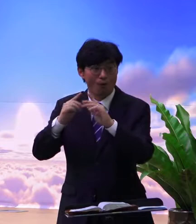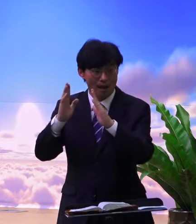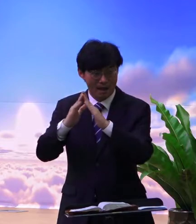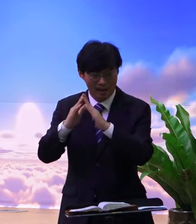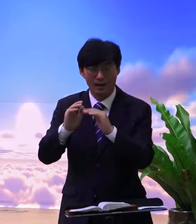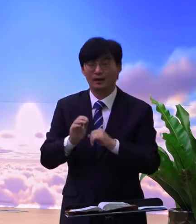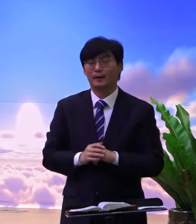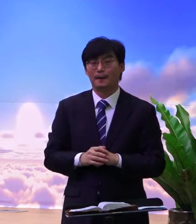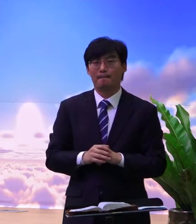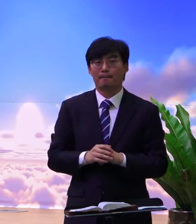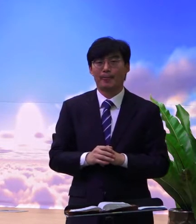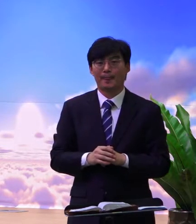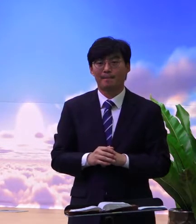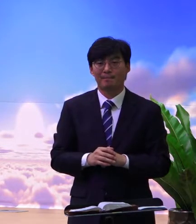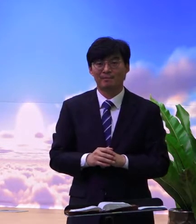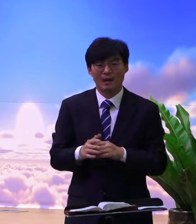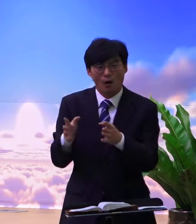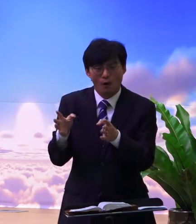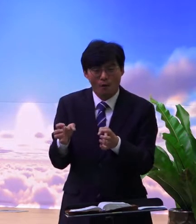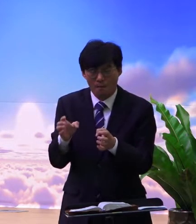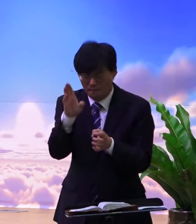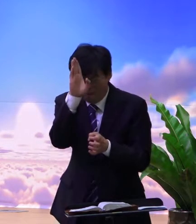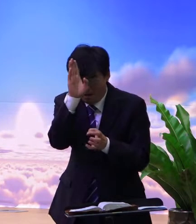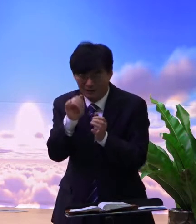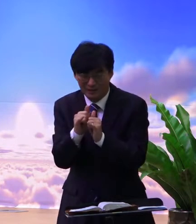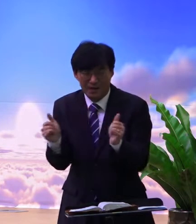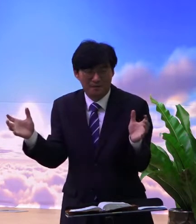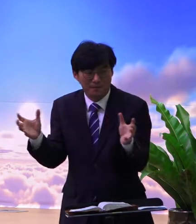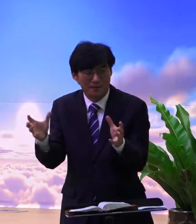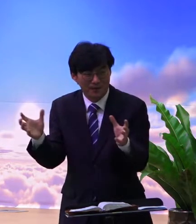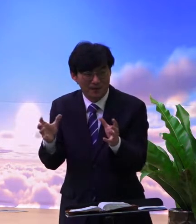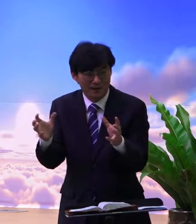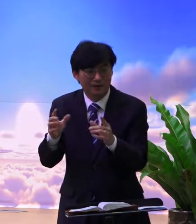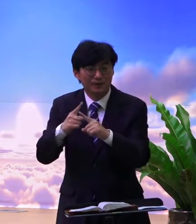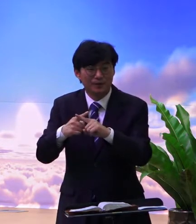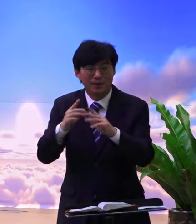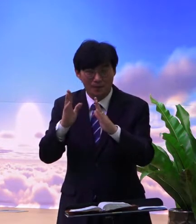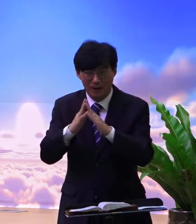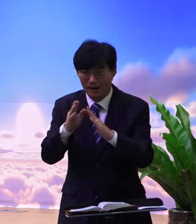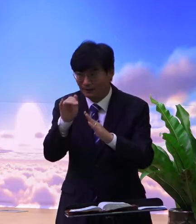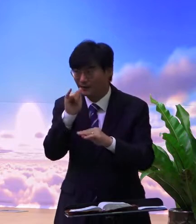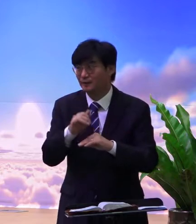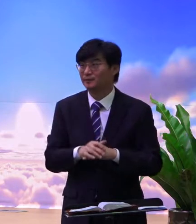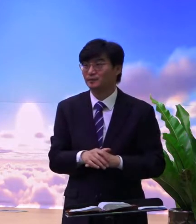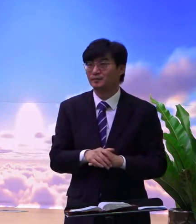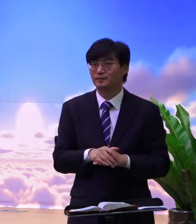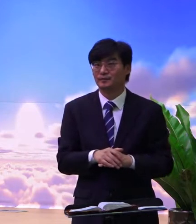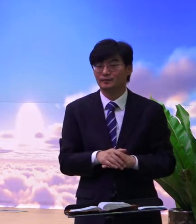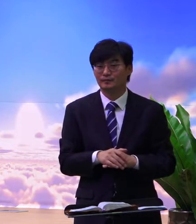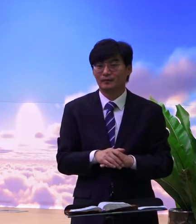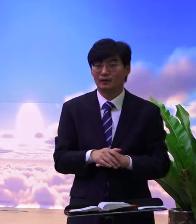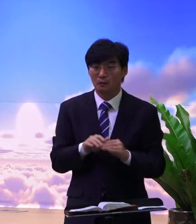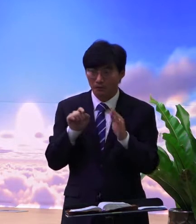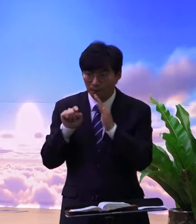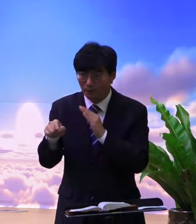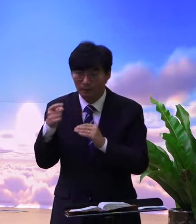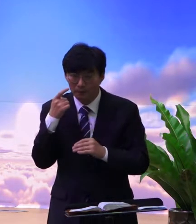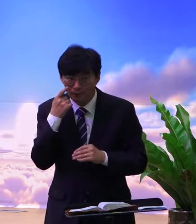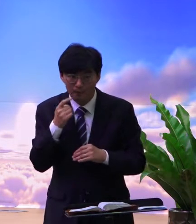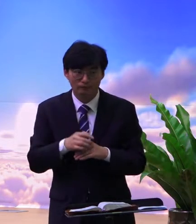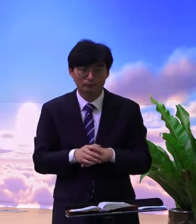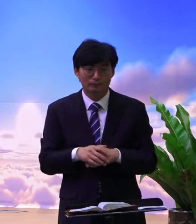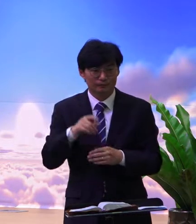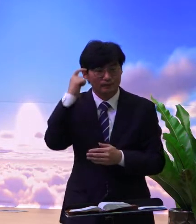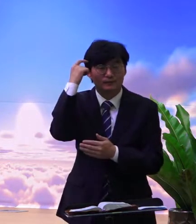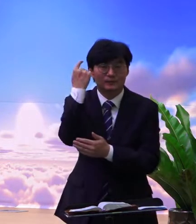거기 있습니다. 잘 지금 이제 가꾸고 꾸며서 기념관도 있고 그런데 거기에 가보면 기념관에